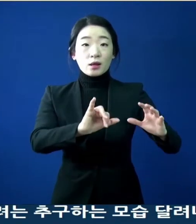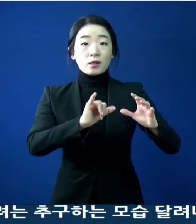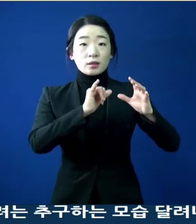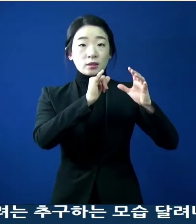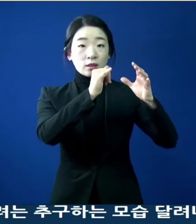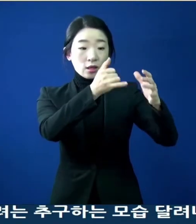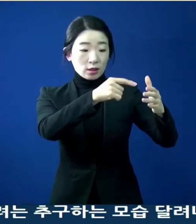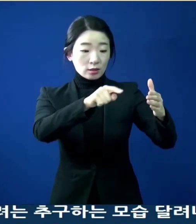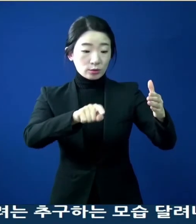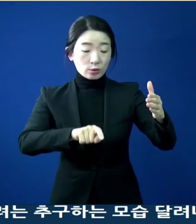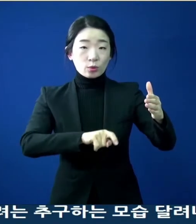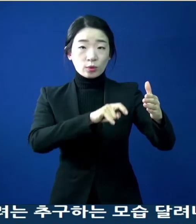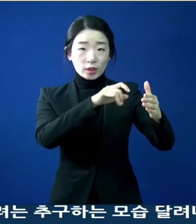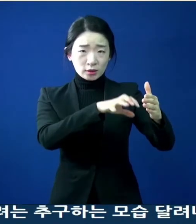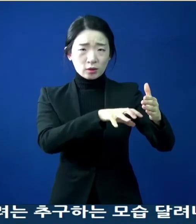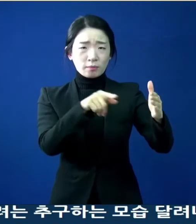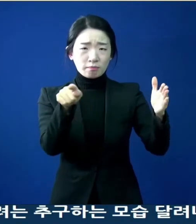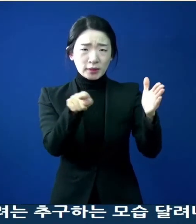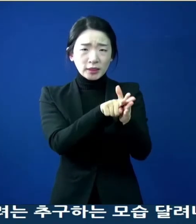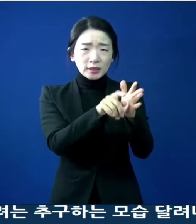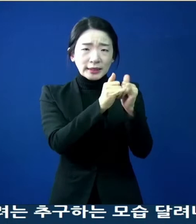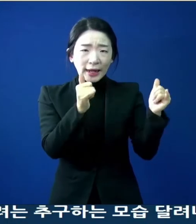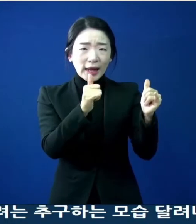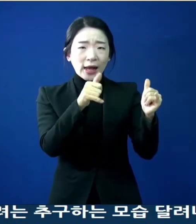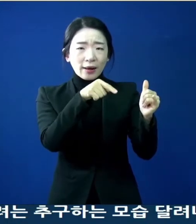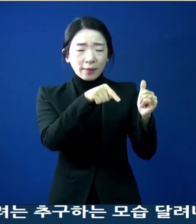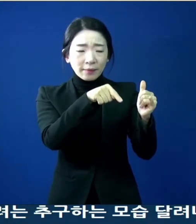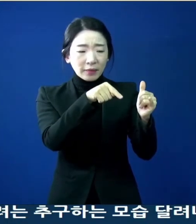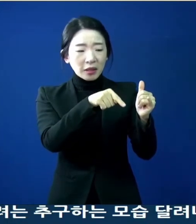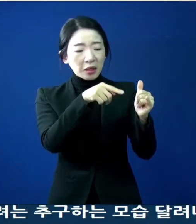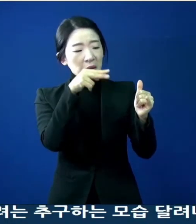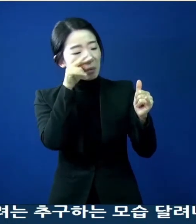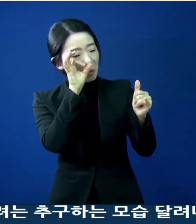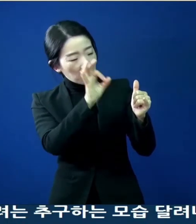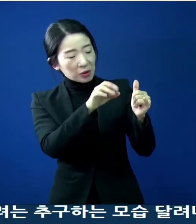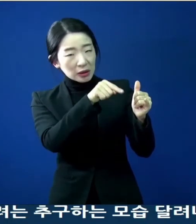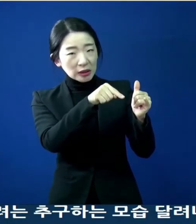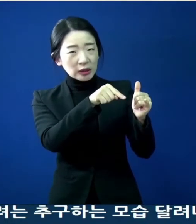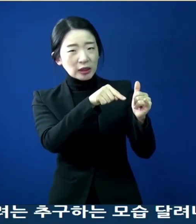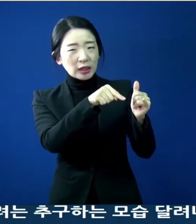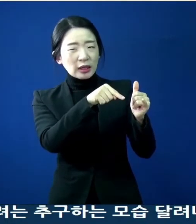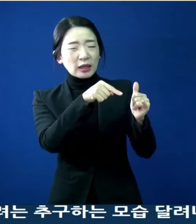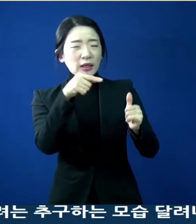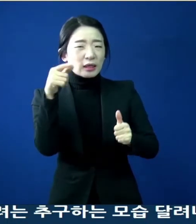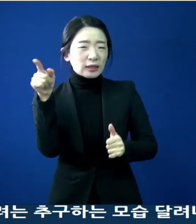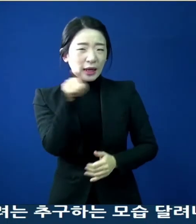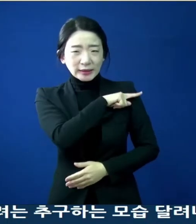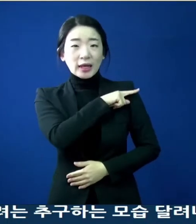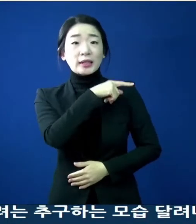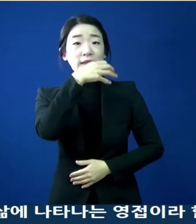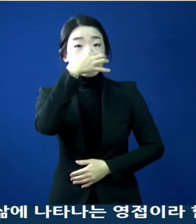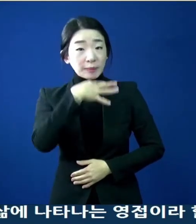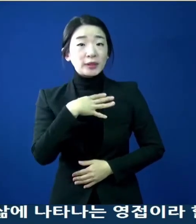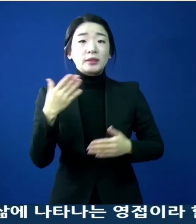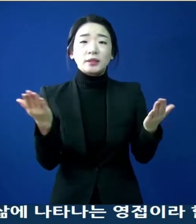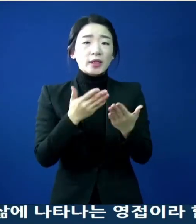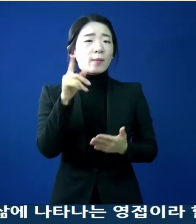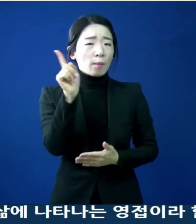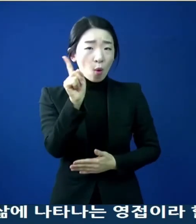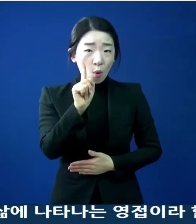믿는 사람에게 행하는 가장 가혹한 일 중에 하나가 뭐냐면 하나님과 멀어지게 하는 겁니다. 하나님 앞으로 나가지 못하게 하는